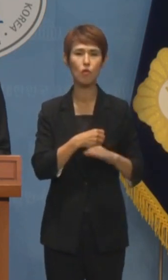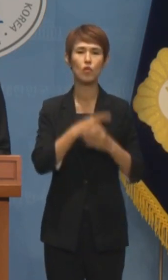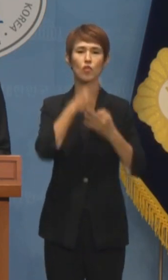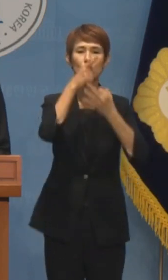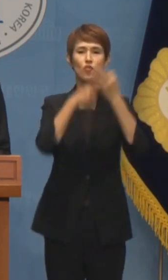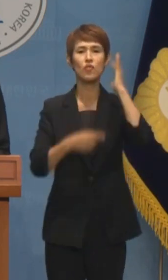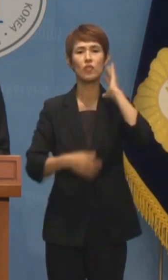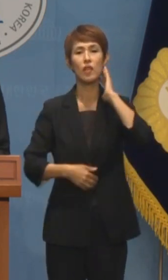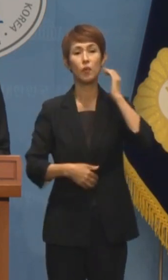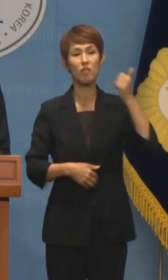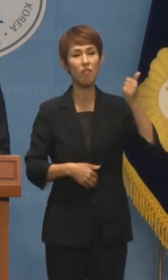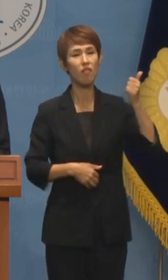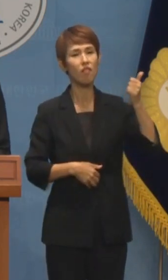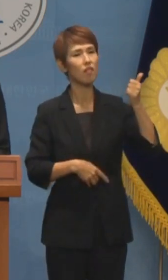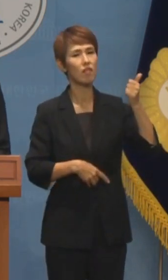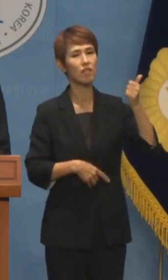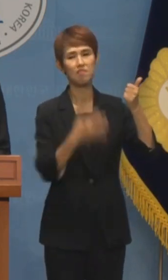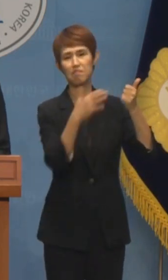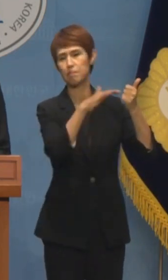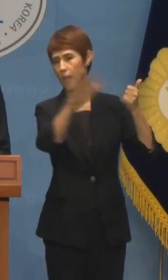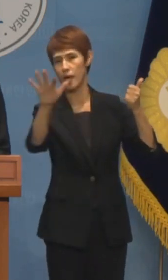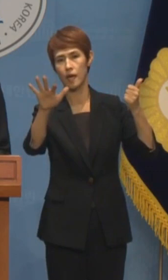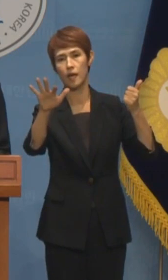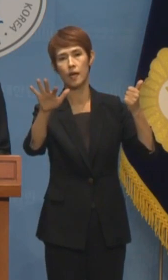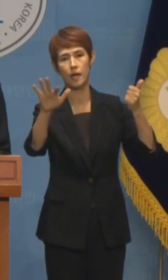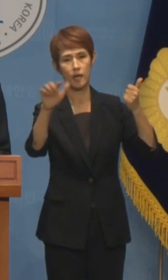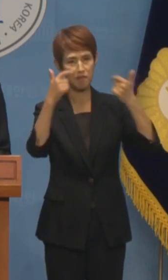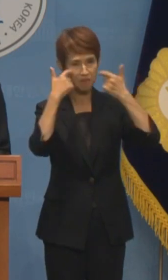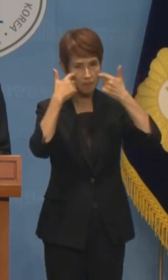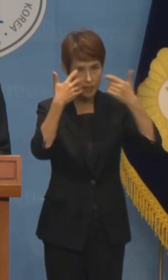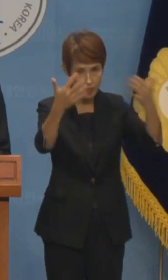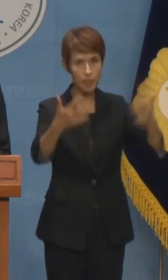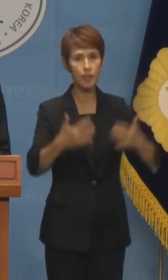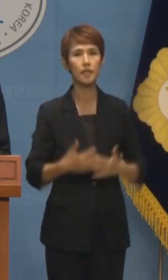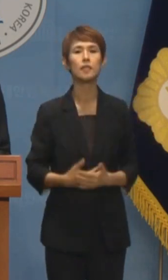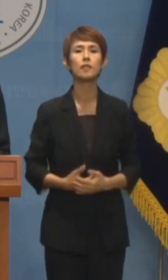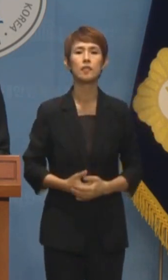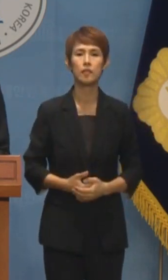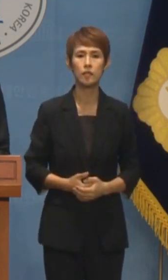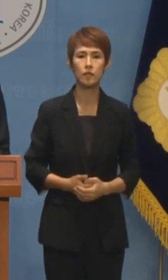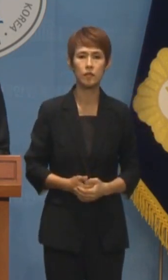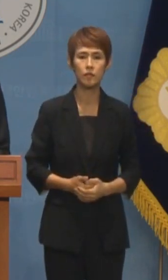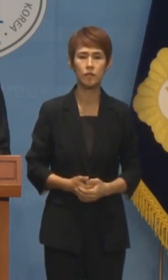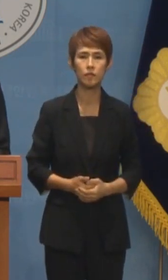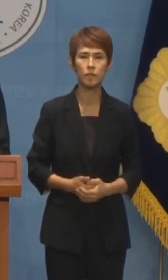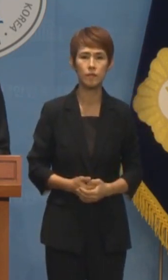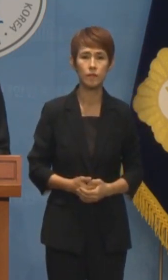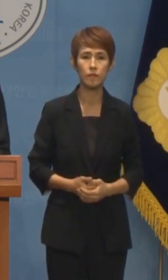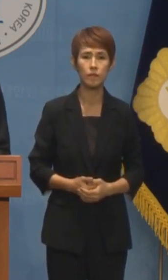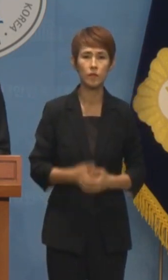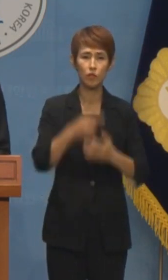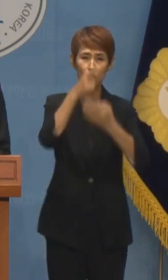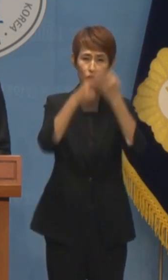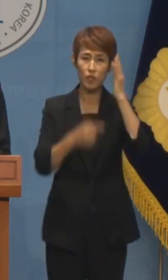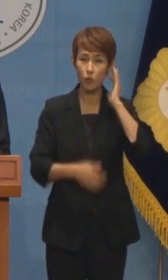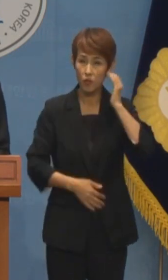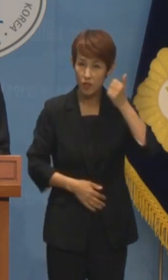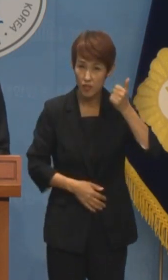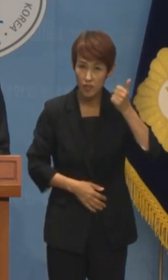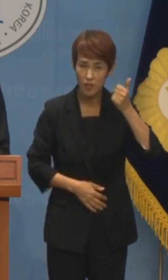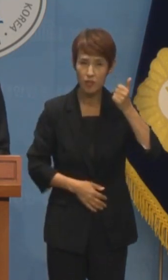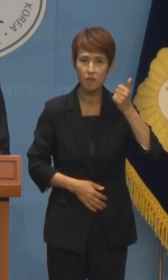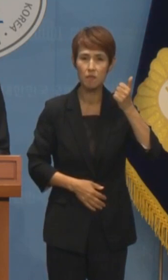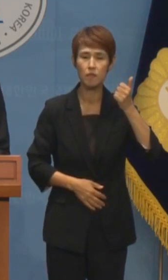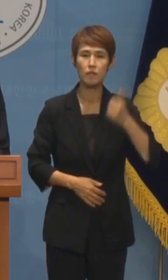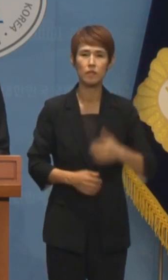윤석열 대통령에게 등을 돌리고 있음을 명확하게 보여줍니다. 윤석열 대통령이